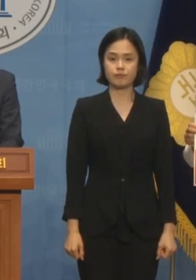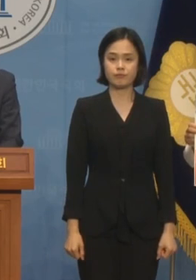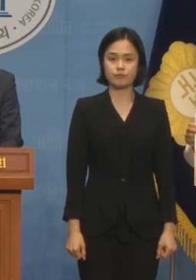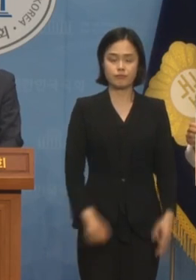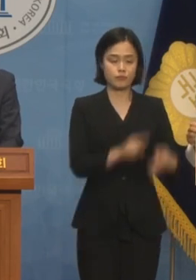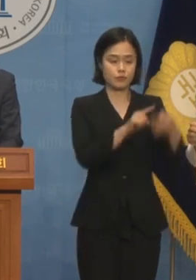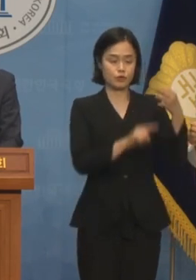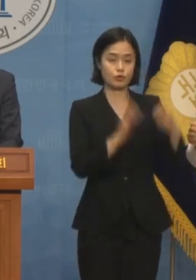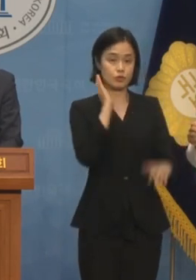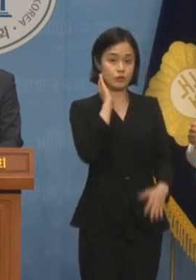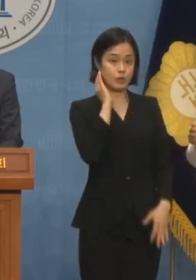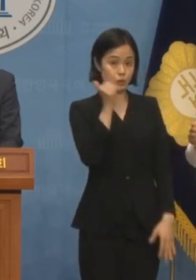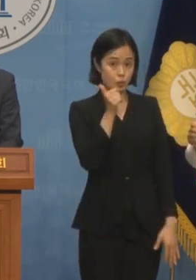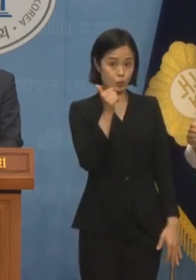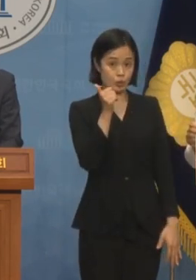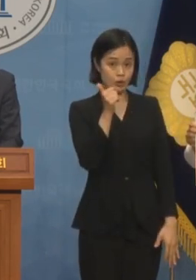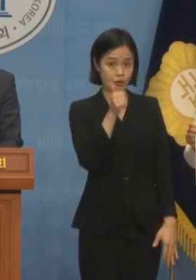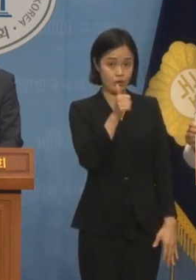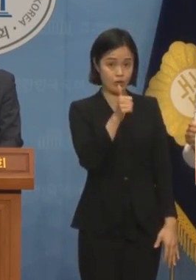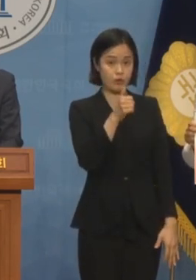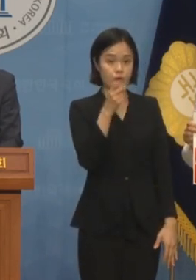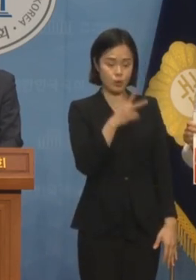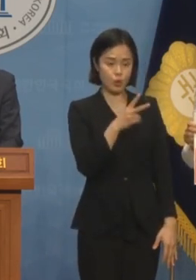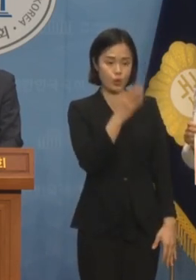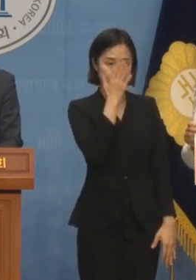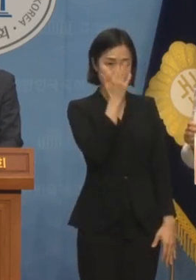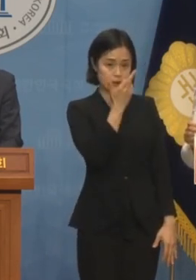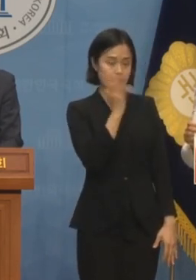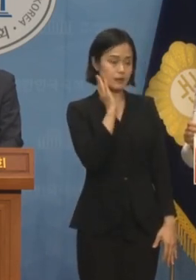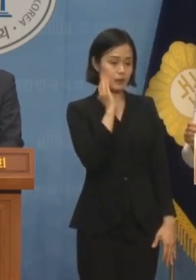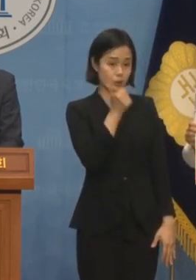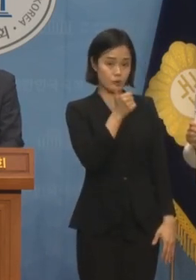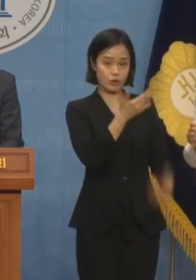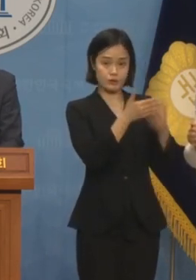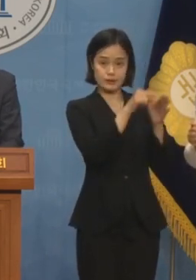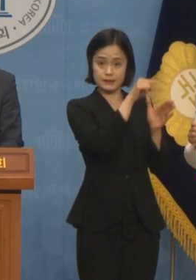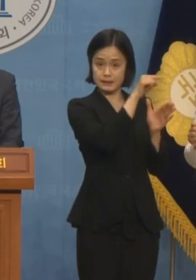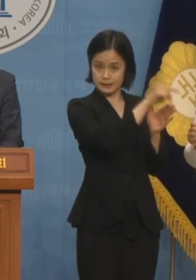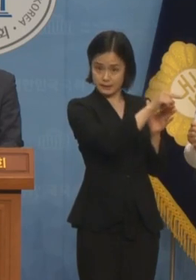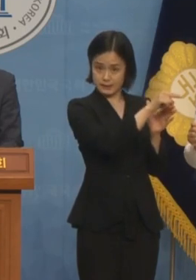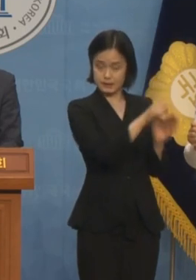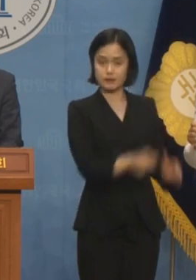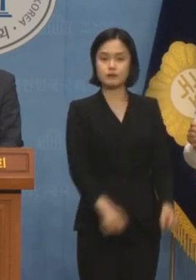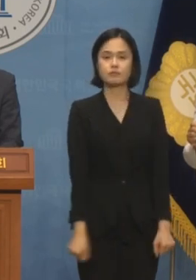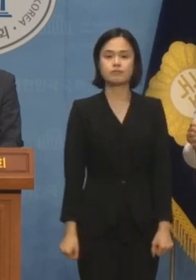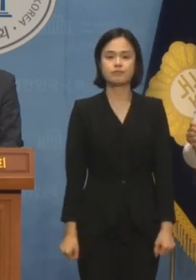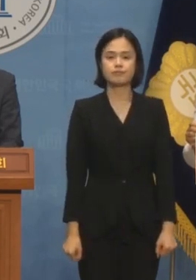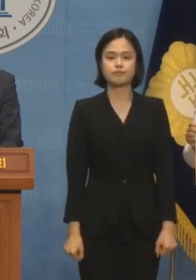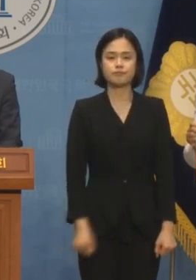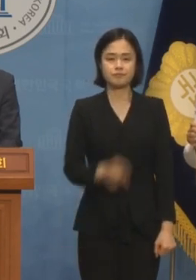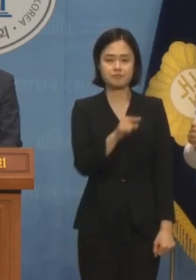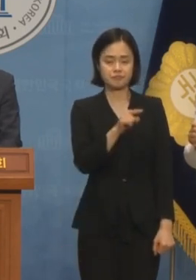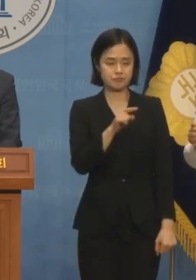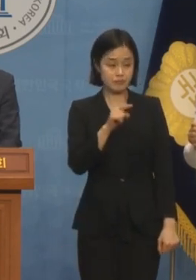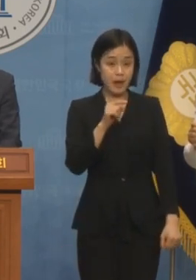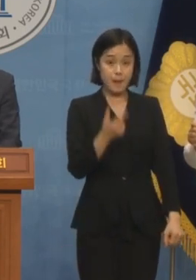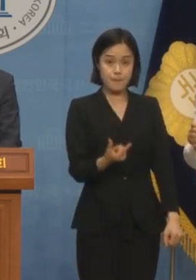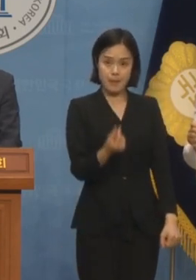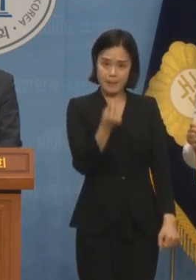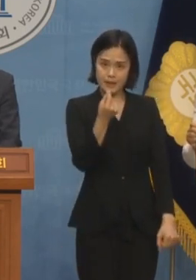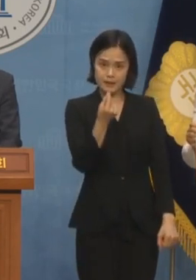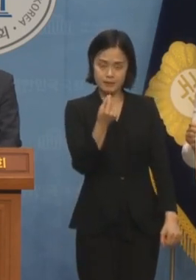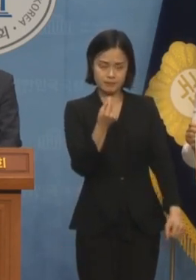윤석열 대통령 그리고 용산 대통령실 이시원과 임기훈을 당장 압수수색하십시오.